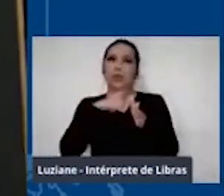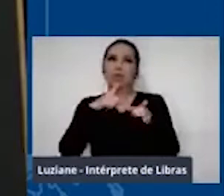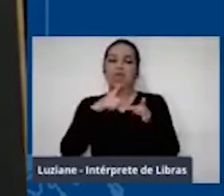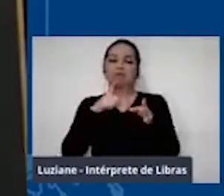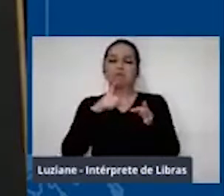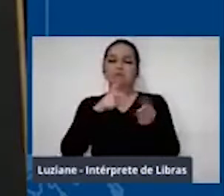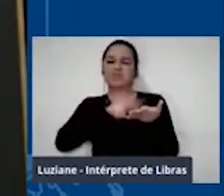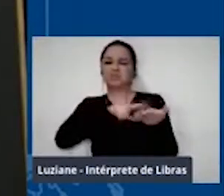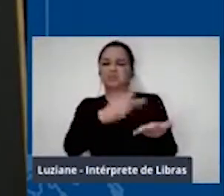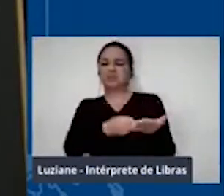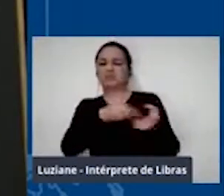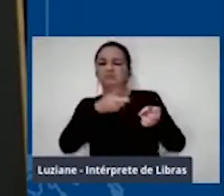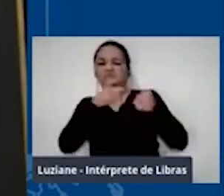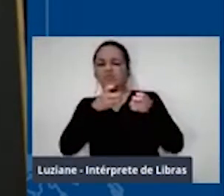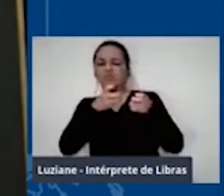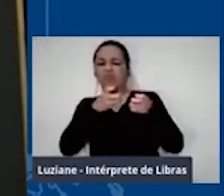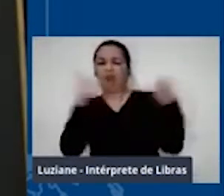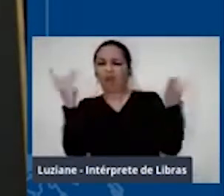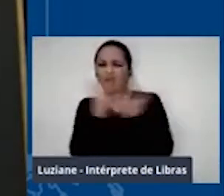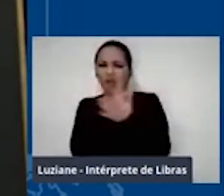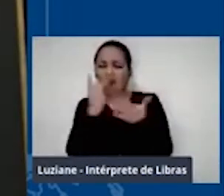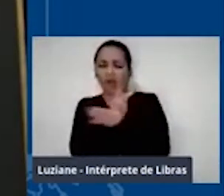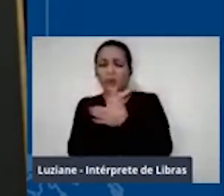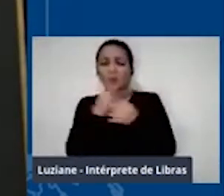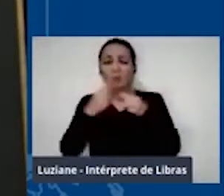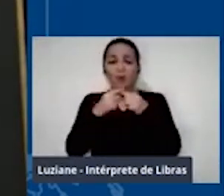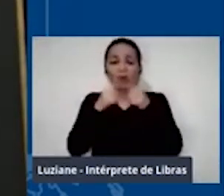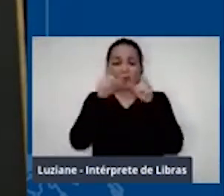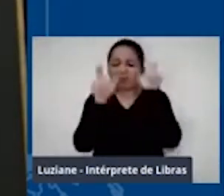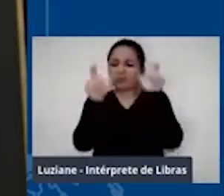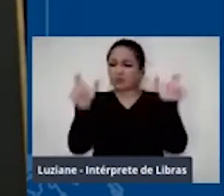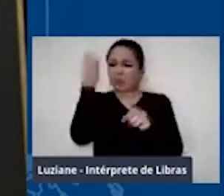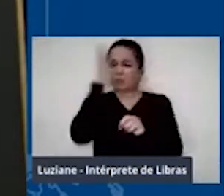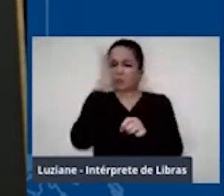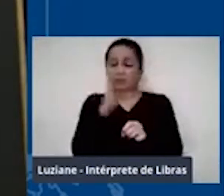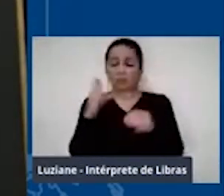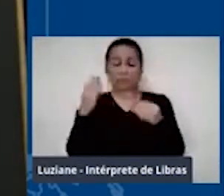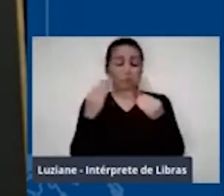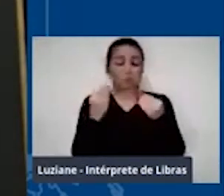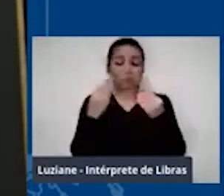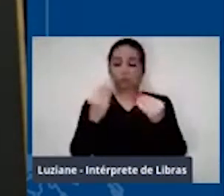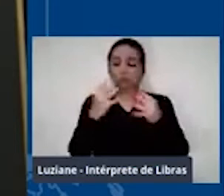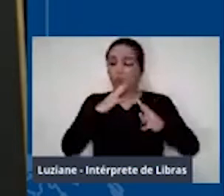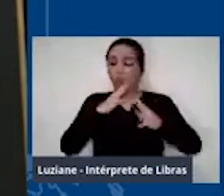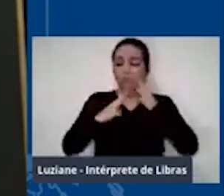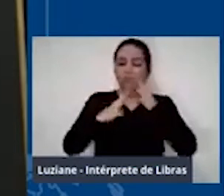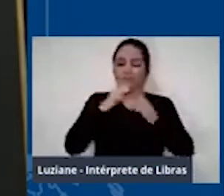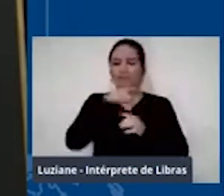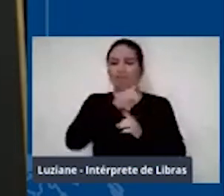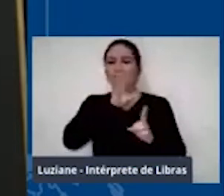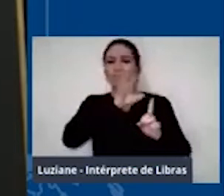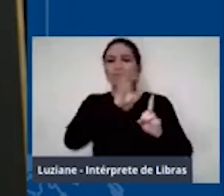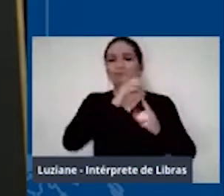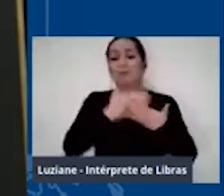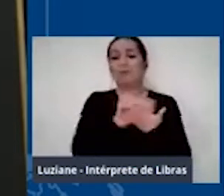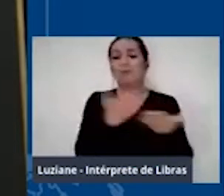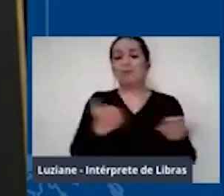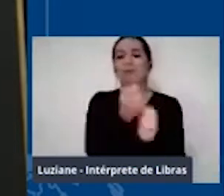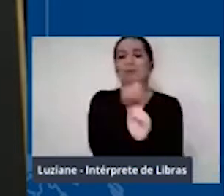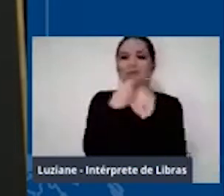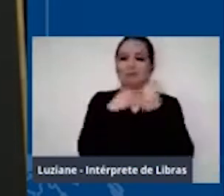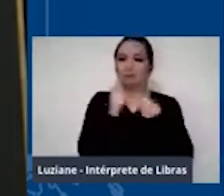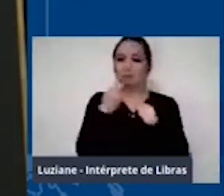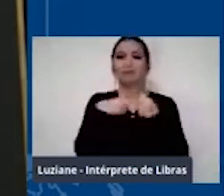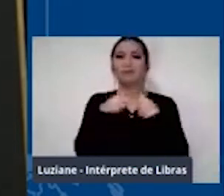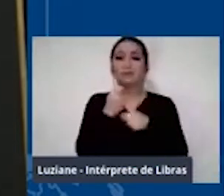interpretação equivocada, as pessoas no Brasil estão muito radicalizadas e aí isso também contamina um pouco o ambiente de negócios. Aí